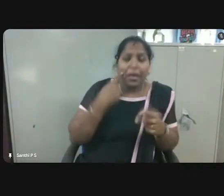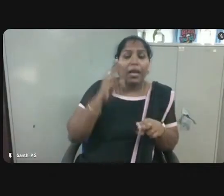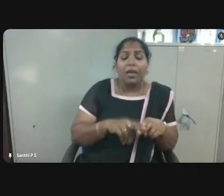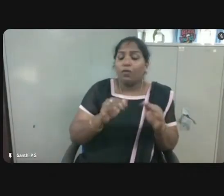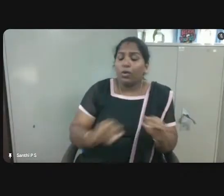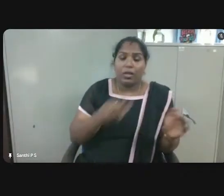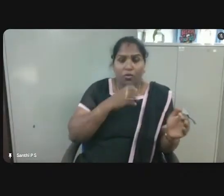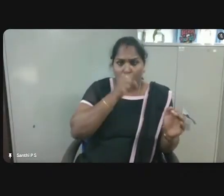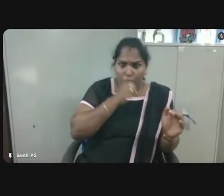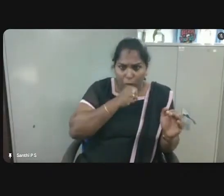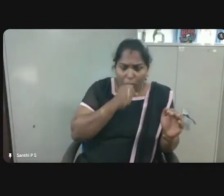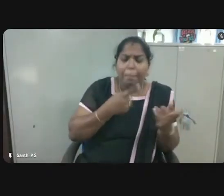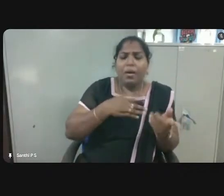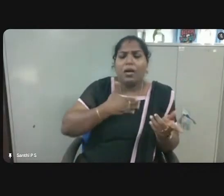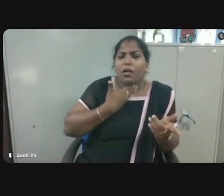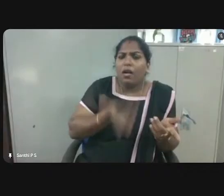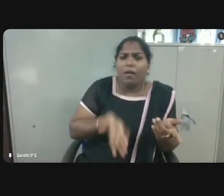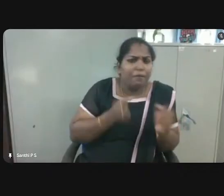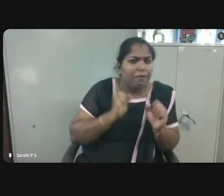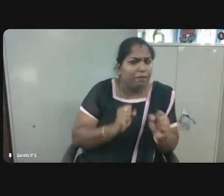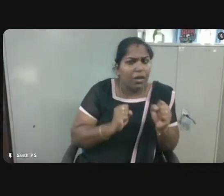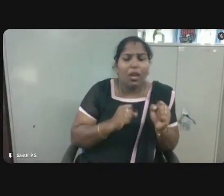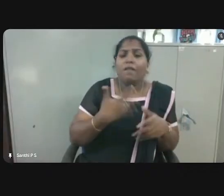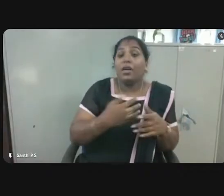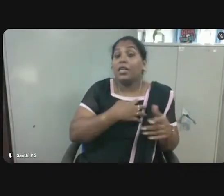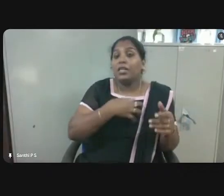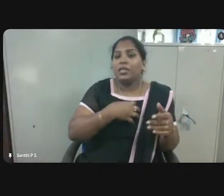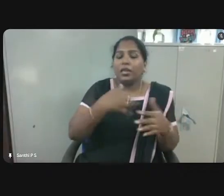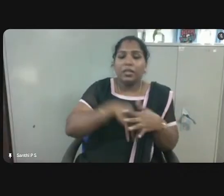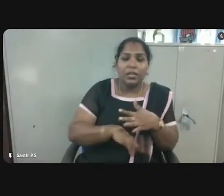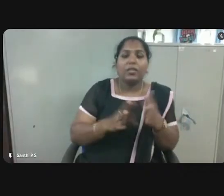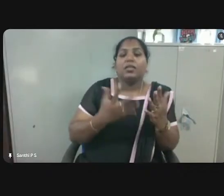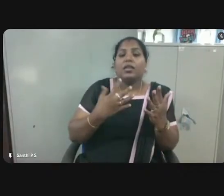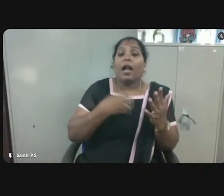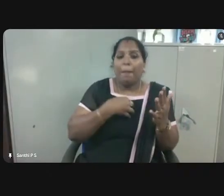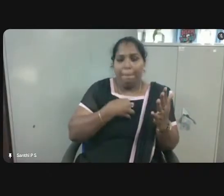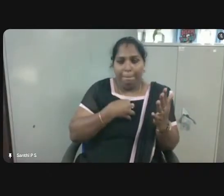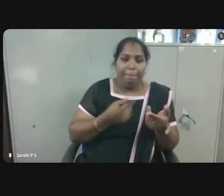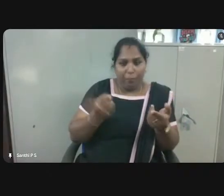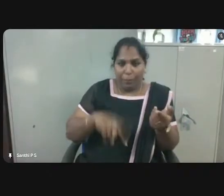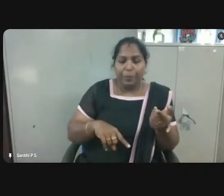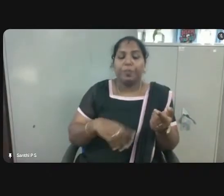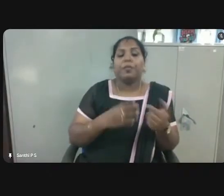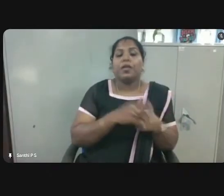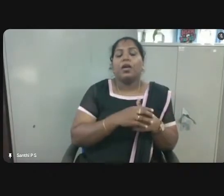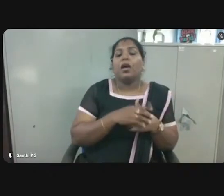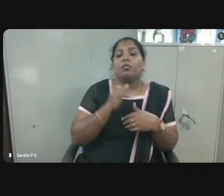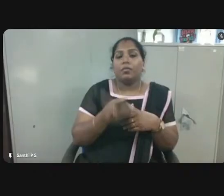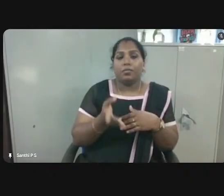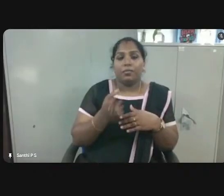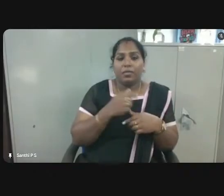പുറത്തു വിടാൻ പറ്റത്തില്ല, കഫൊന്നും. അപ്പൊ ഇവർക്ക് ഇടയ്ക്കിടയ്ക്ക് നെഞ്ചിനകത്ത് കഫക്കെട്ട് വരും. ഇതേപോലെ നമ്മുടെ നേരത്തെ ആദ്യം പറഞ്ഞല്ലോ,